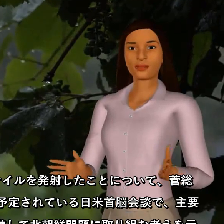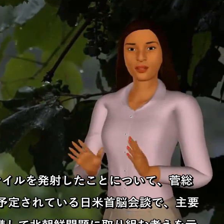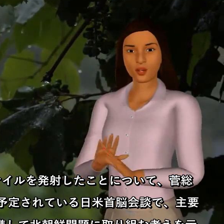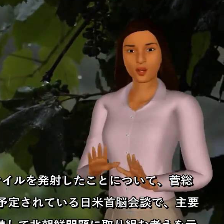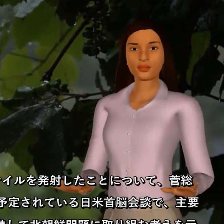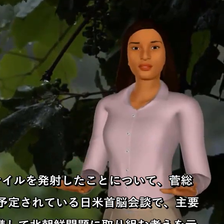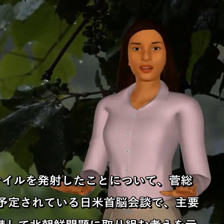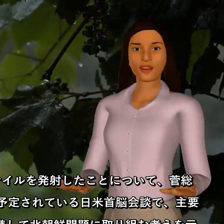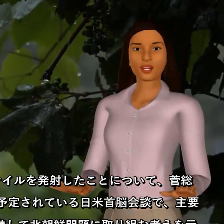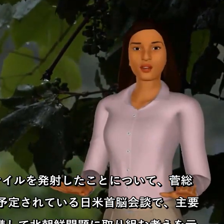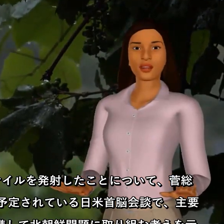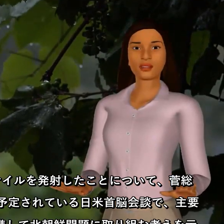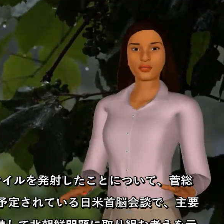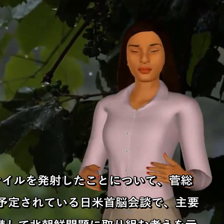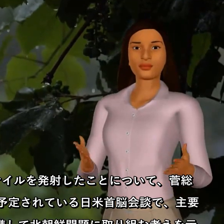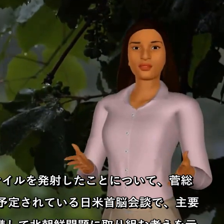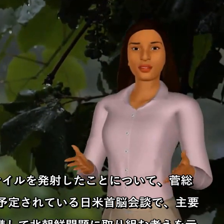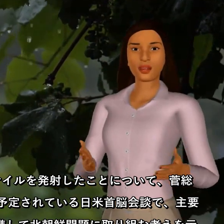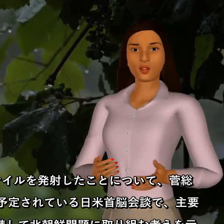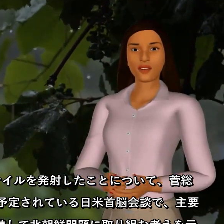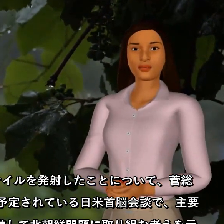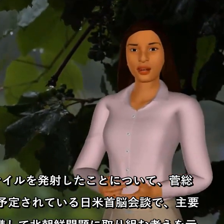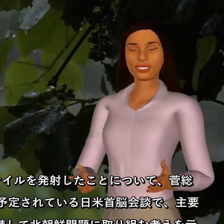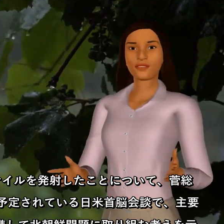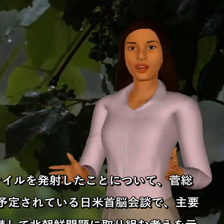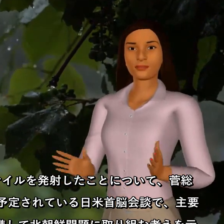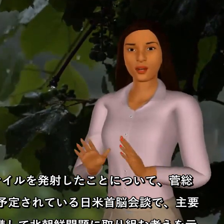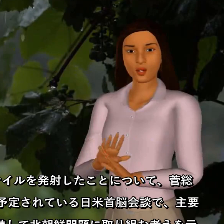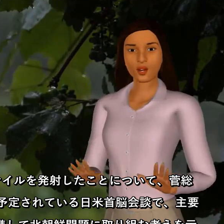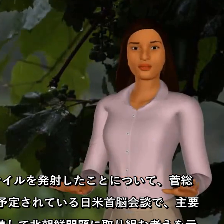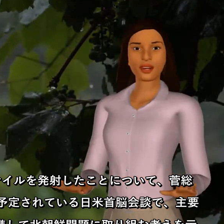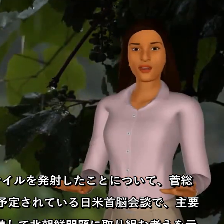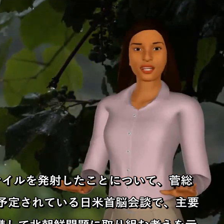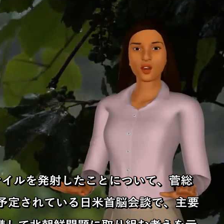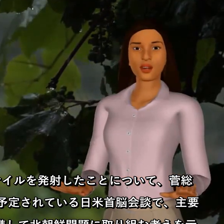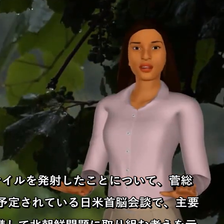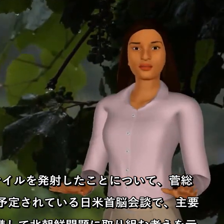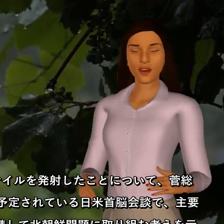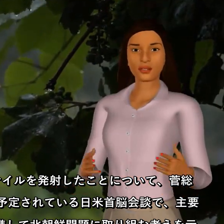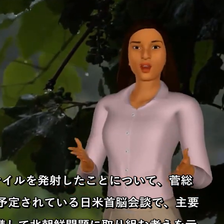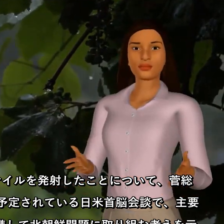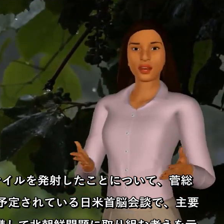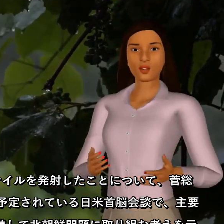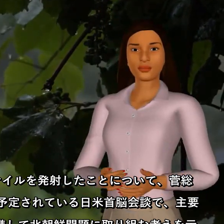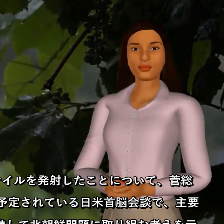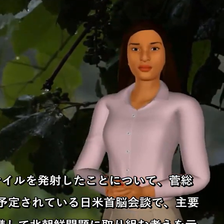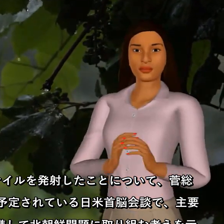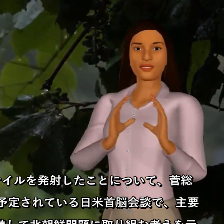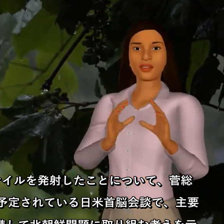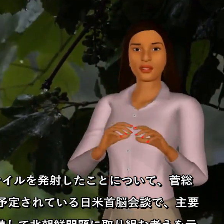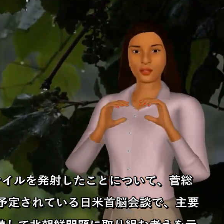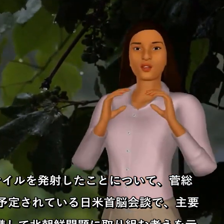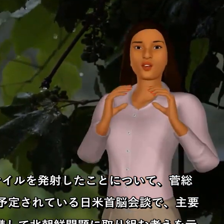北朝鮮が25日におよそ1年ぶりに弾道ミサイルを発射したことについて、菅総理大臣は